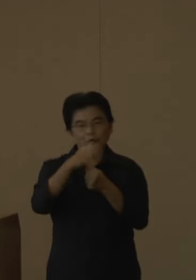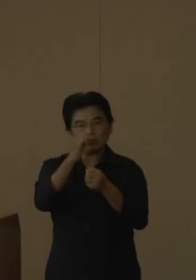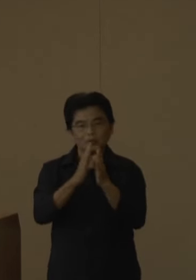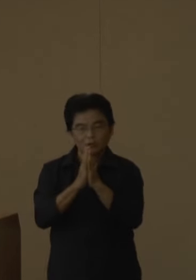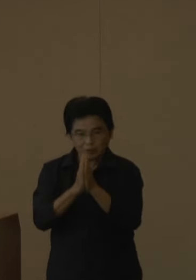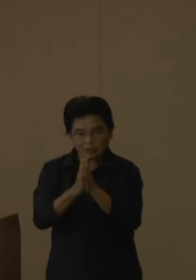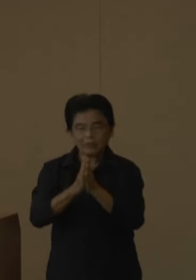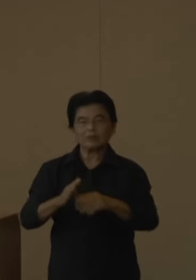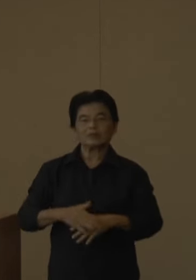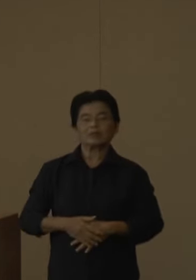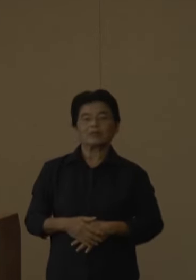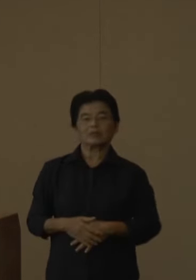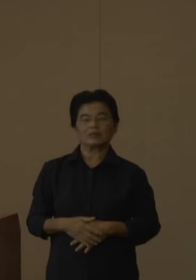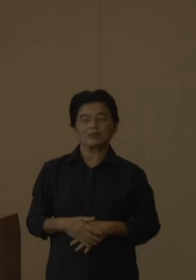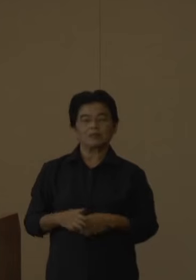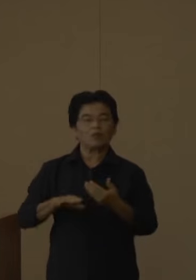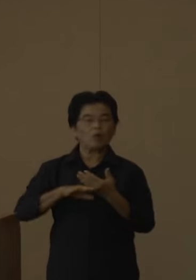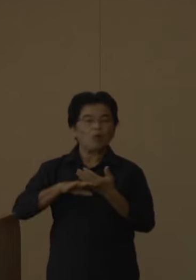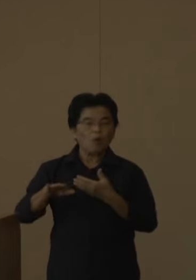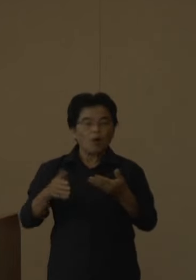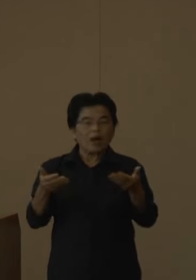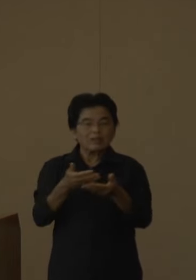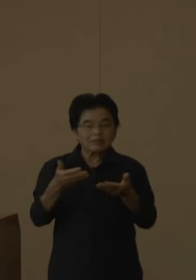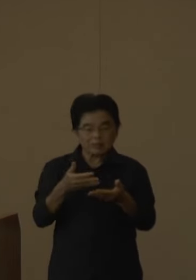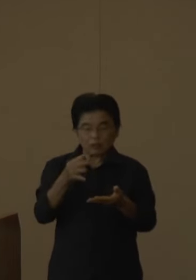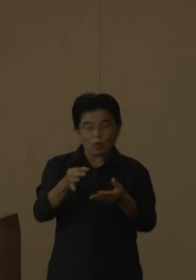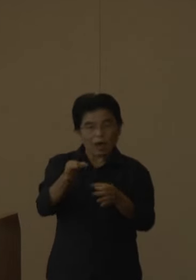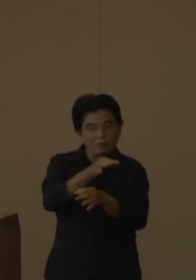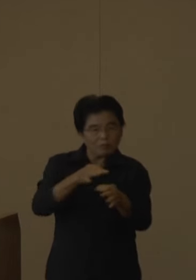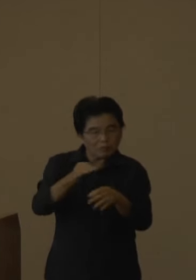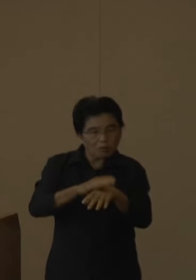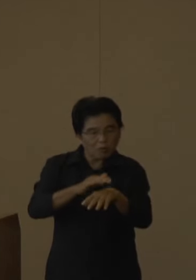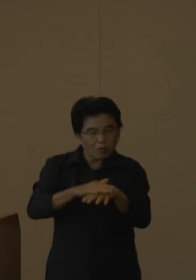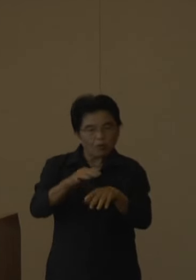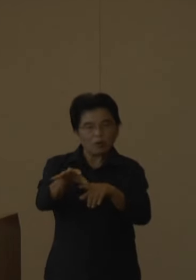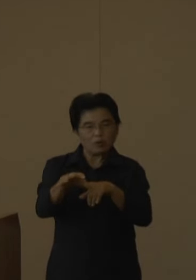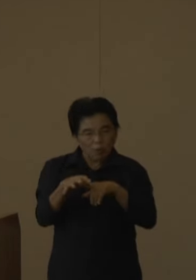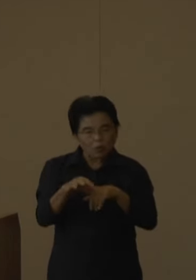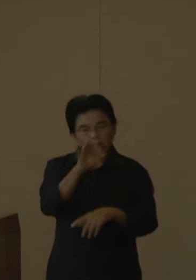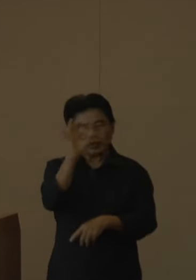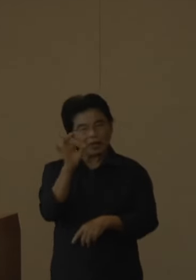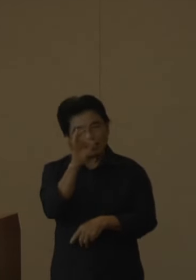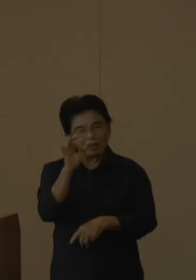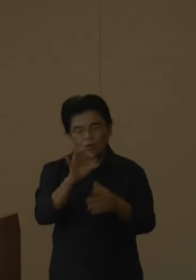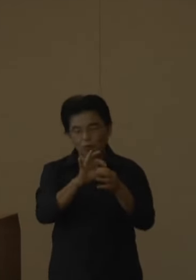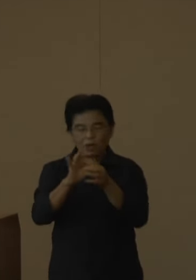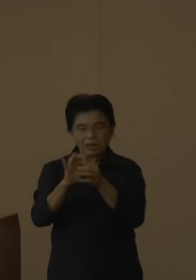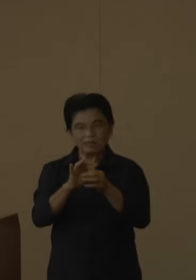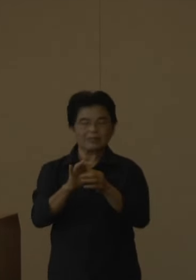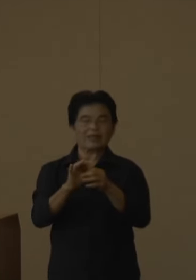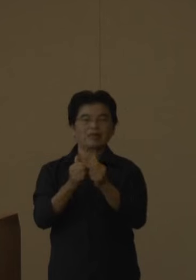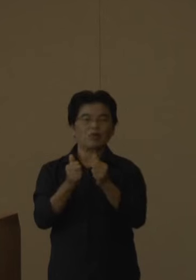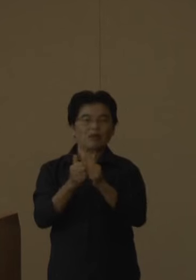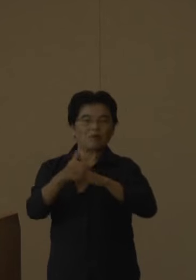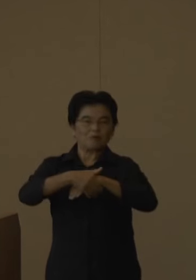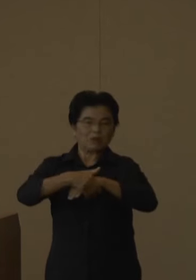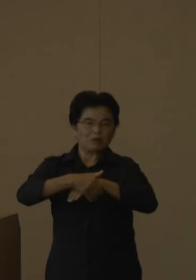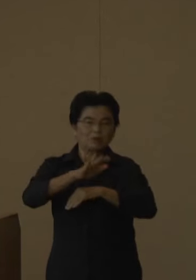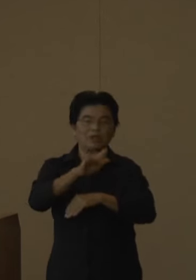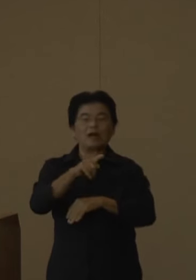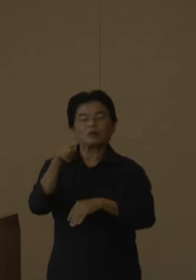たします。その他、事業の資金繰りや農林水産業、観光などに関する相談窓口を設置しております